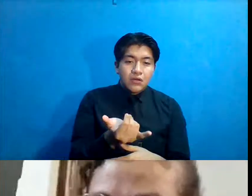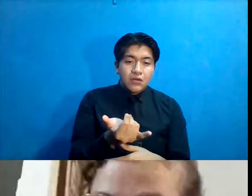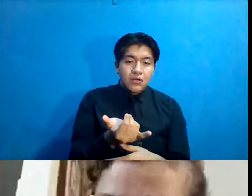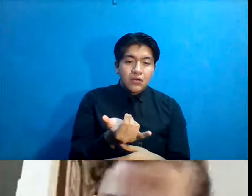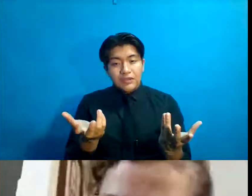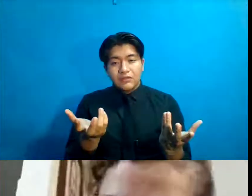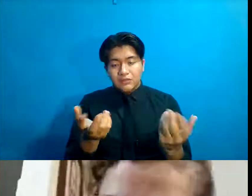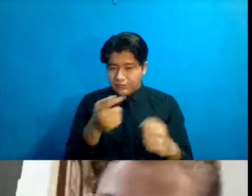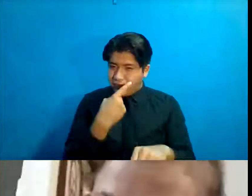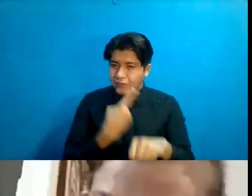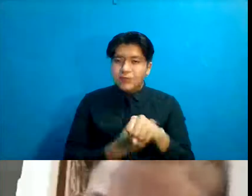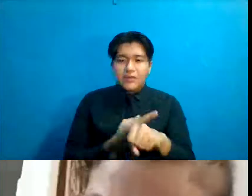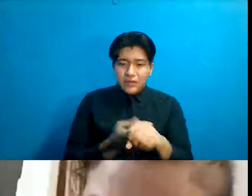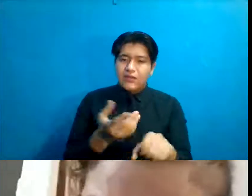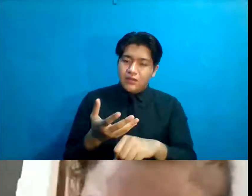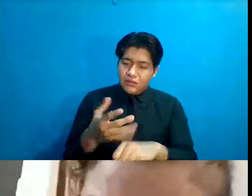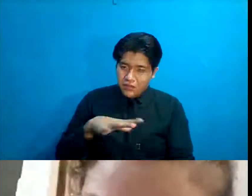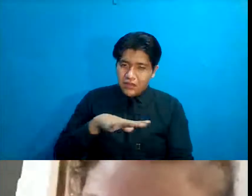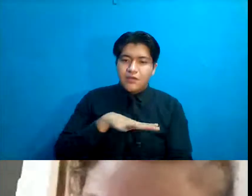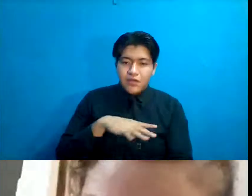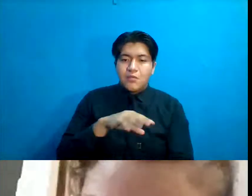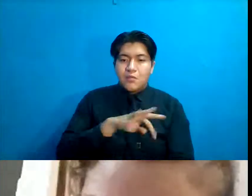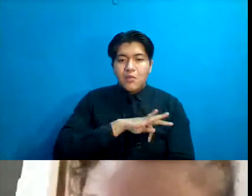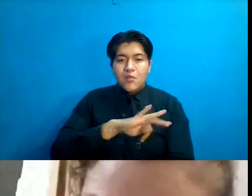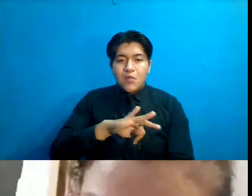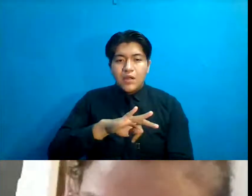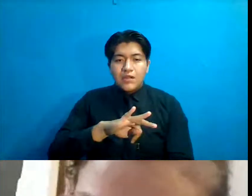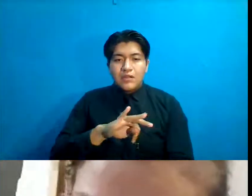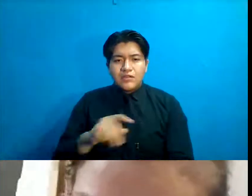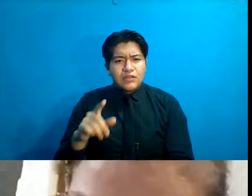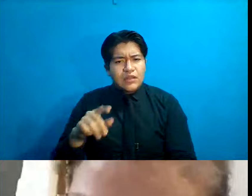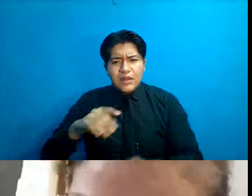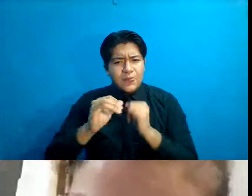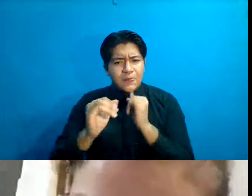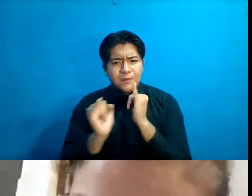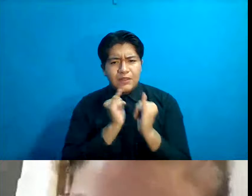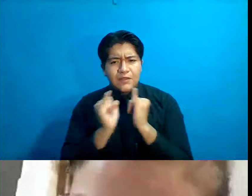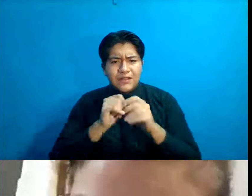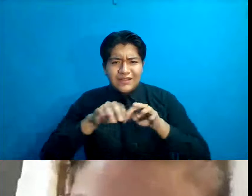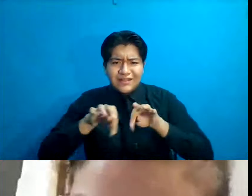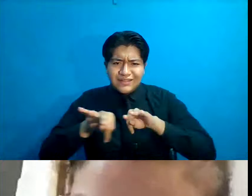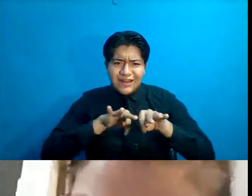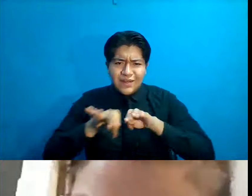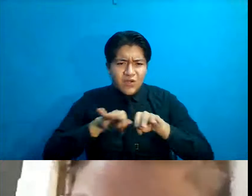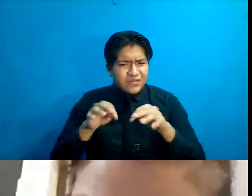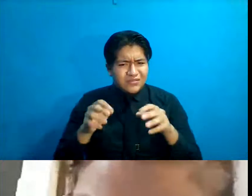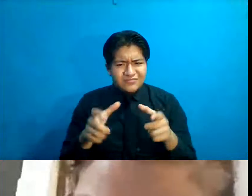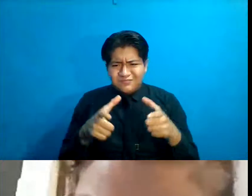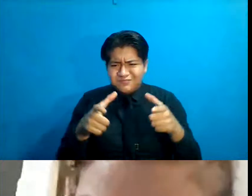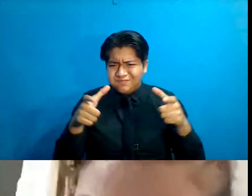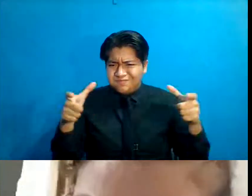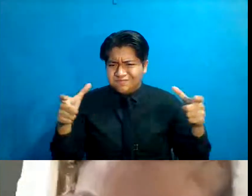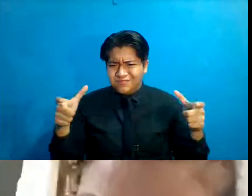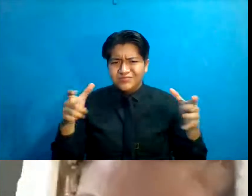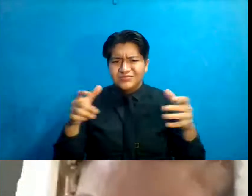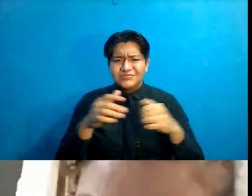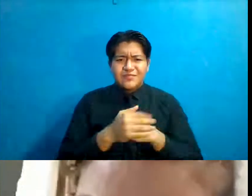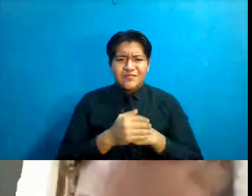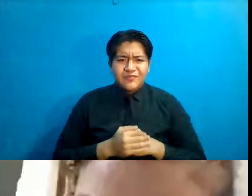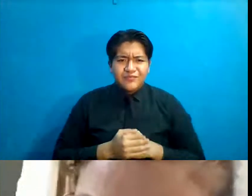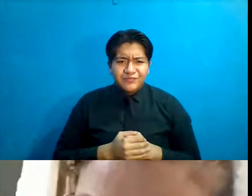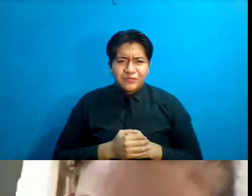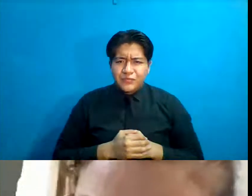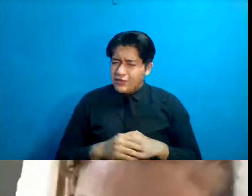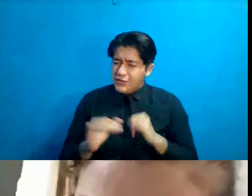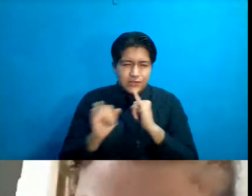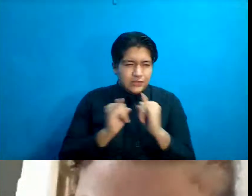grado. Entonces, el trabajo de la interpretación es enorme, es una profesión, lleva años, es